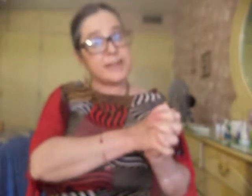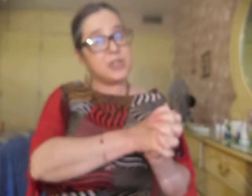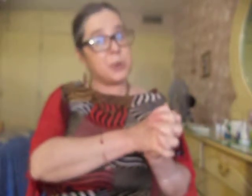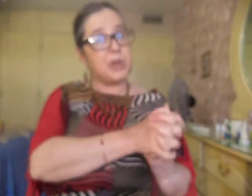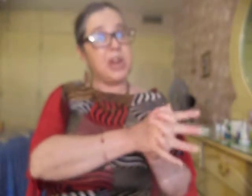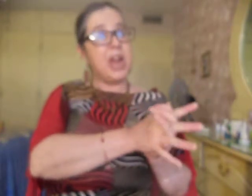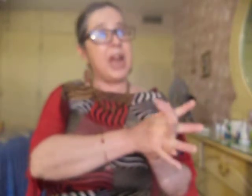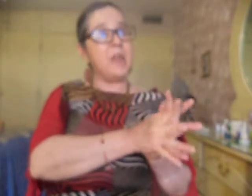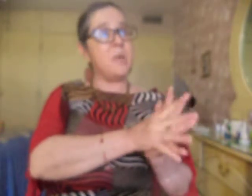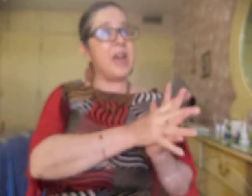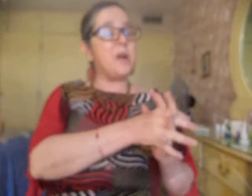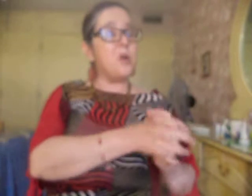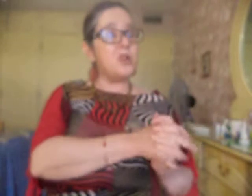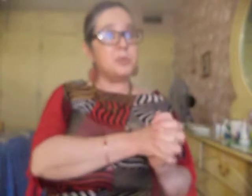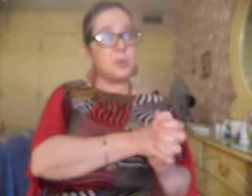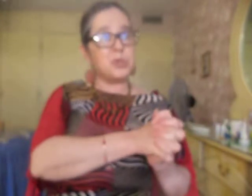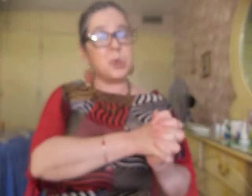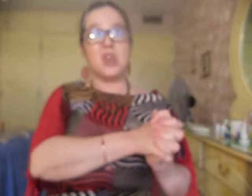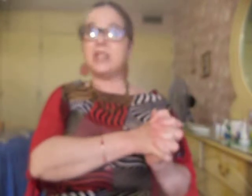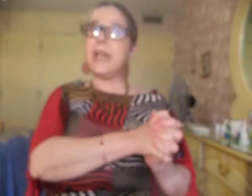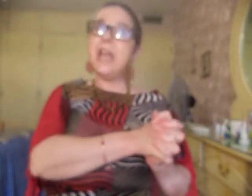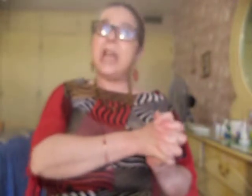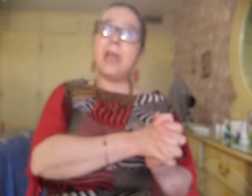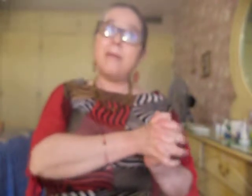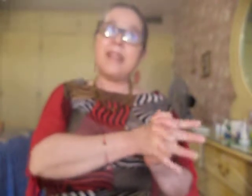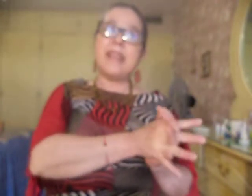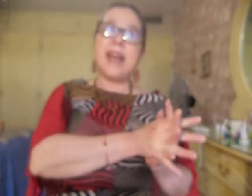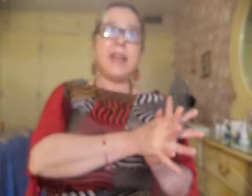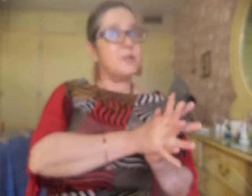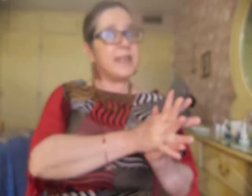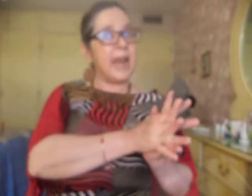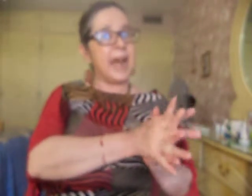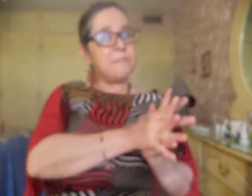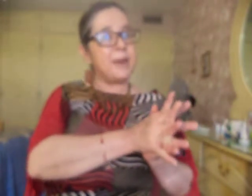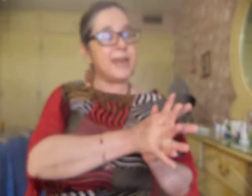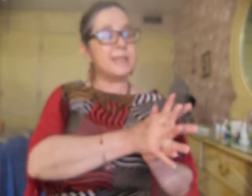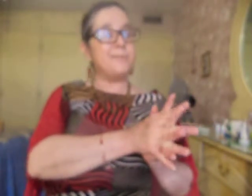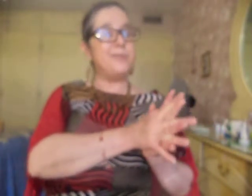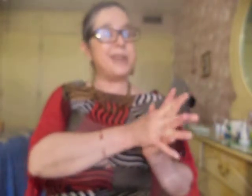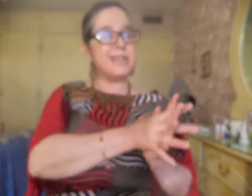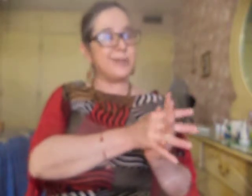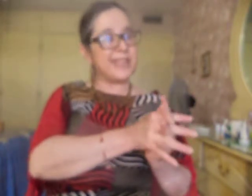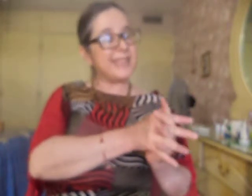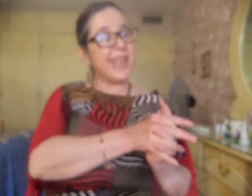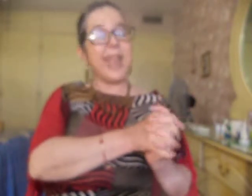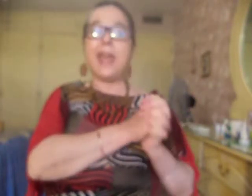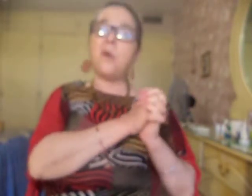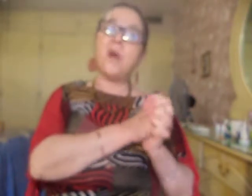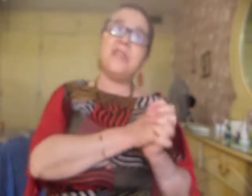potasio ayuda con los músculos, evita los calambres. Por eso es que cuando